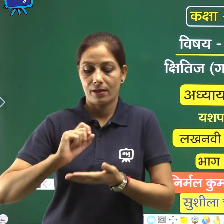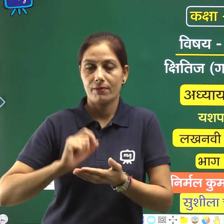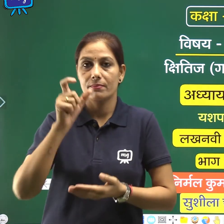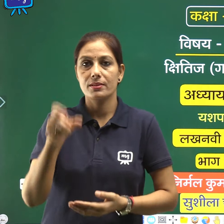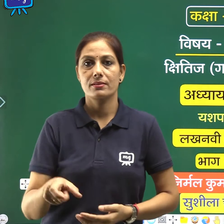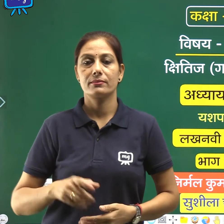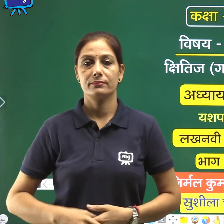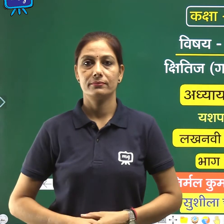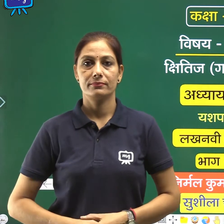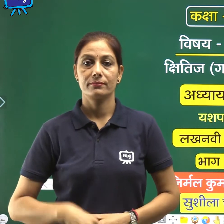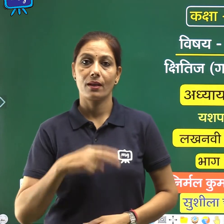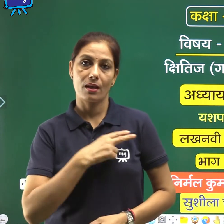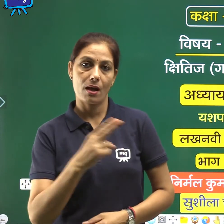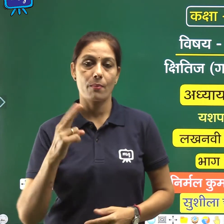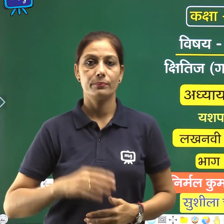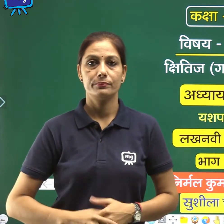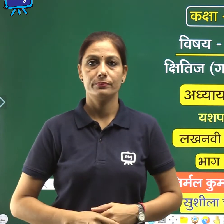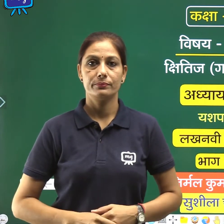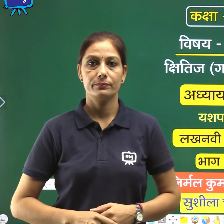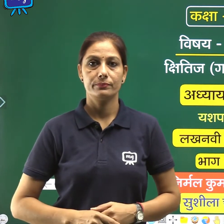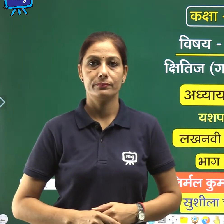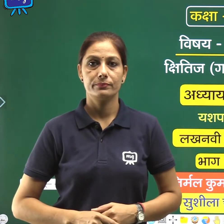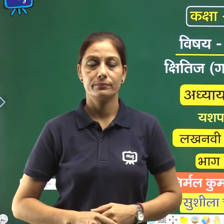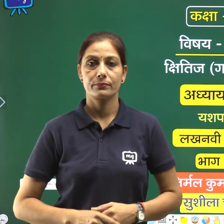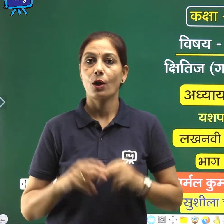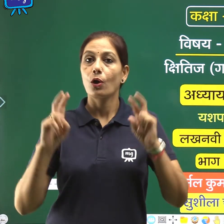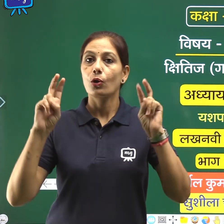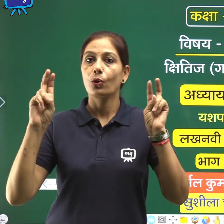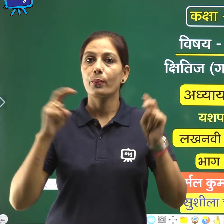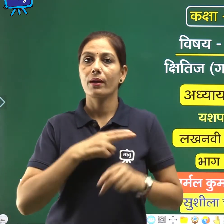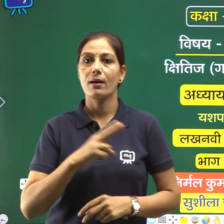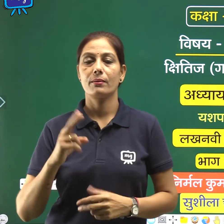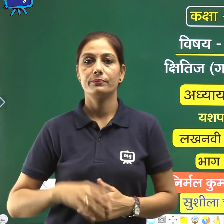हैं यशपाल। अध्याय का नाम